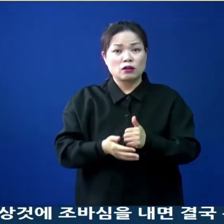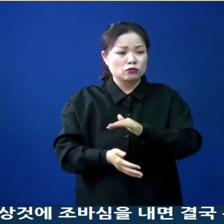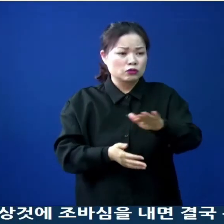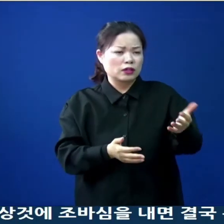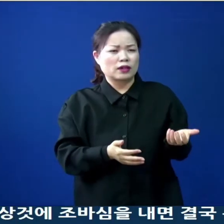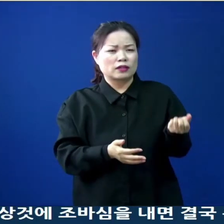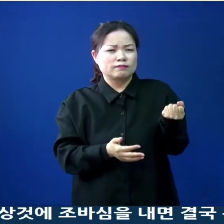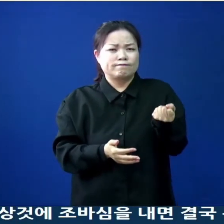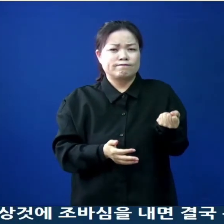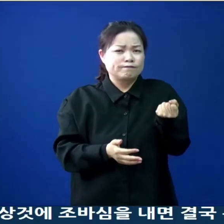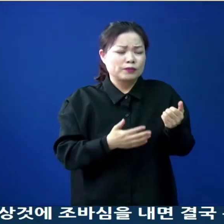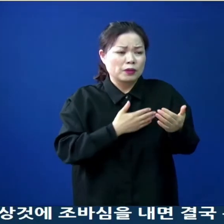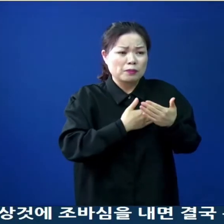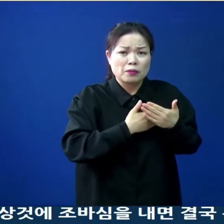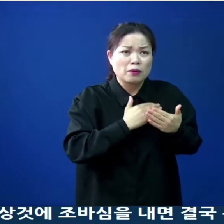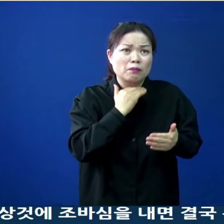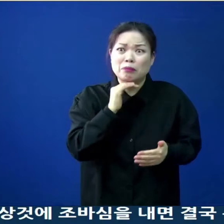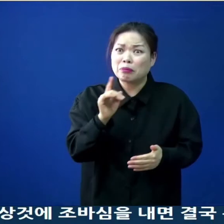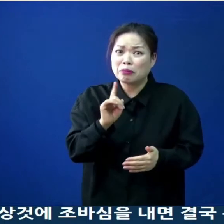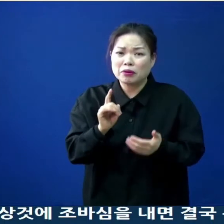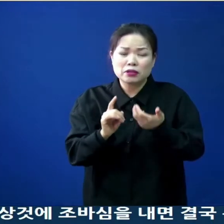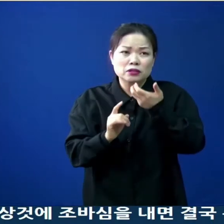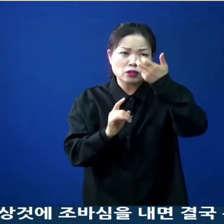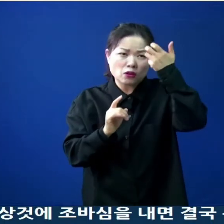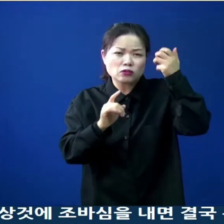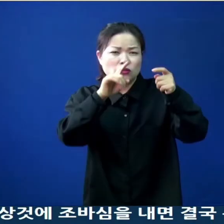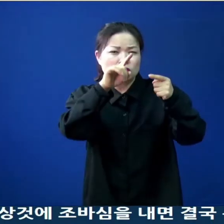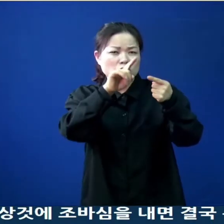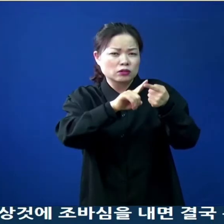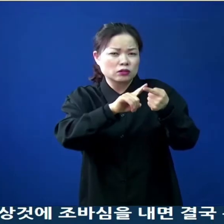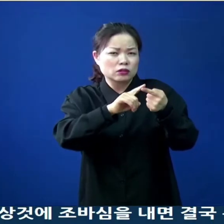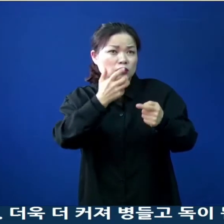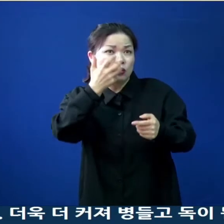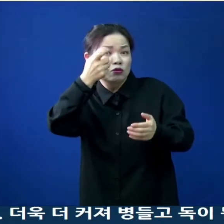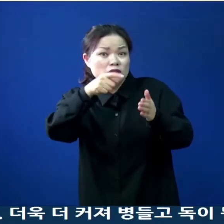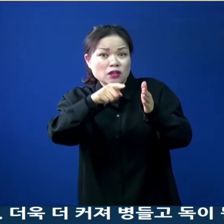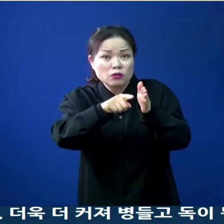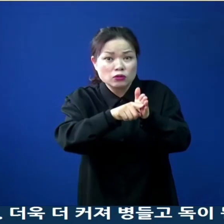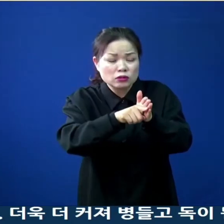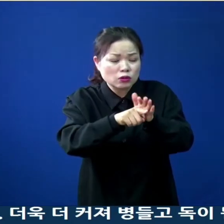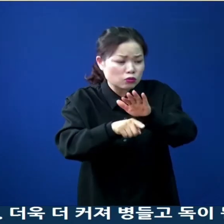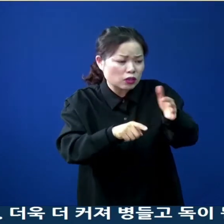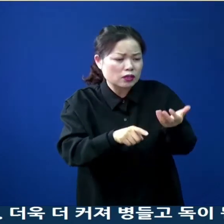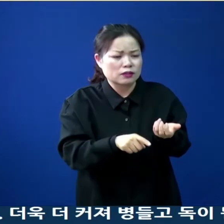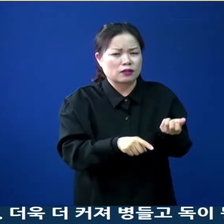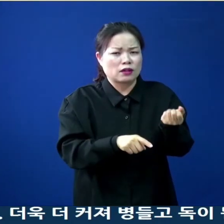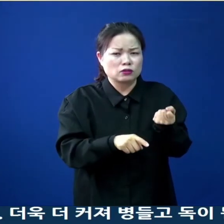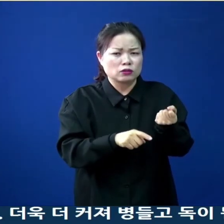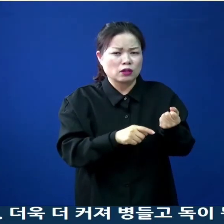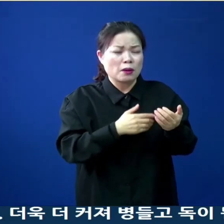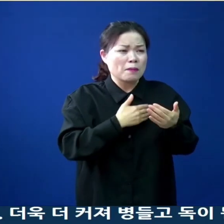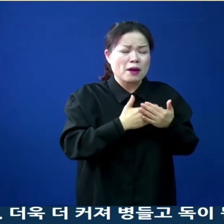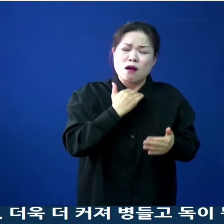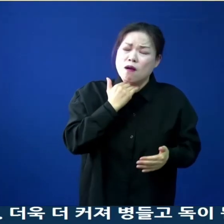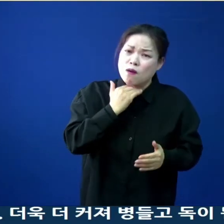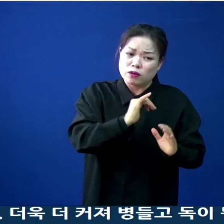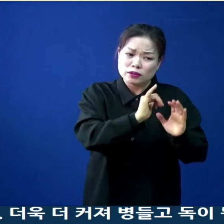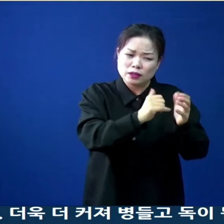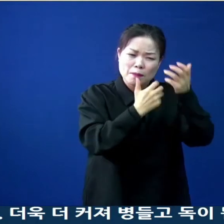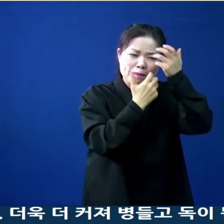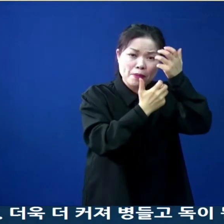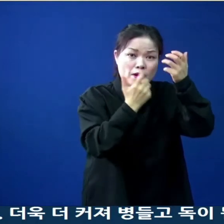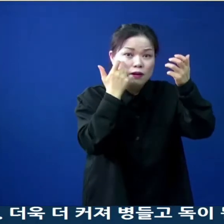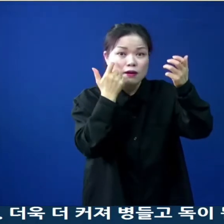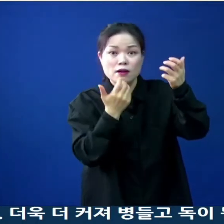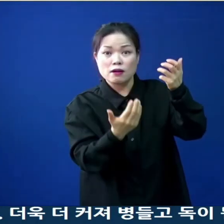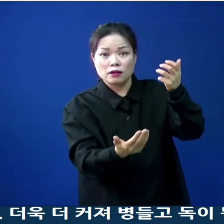가진 조바심이 과연 영적인 것인지, 영혼을 향한 것인지, 아니면 우리가 가지고 있는 이 조바심이 세상의 것은